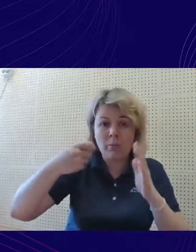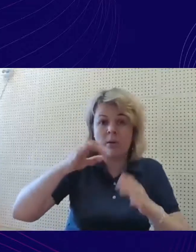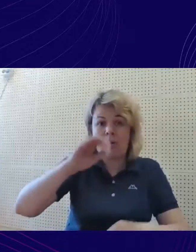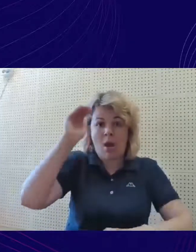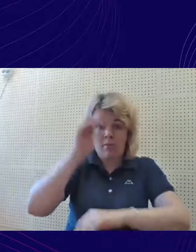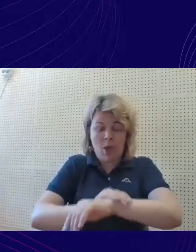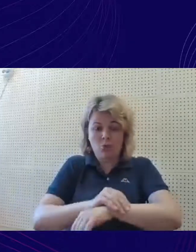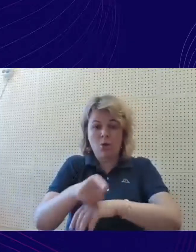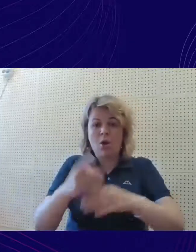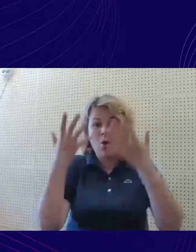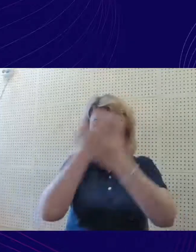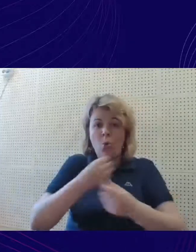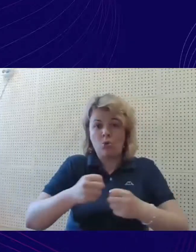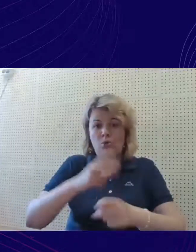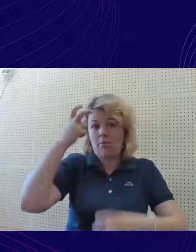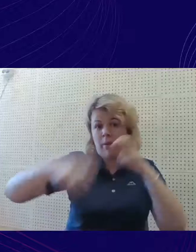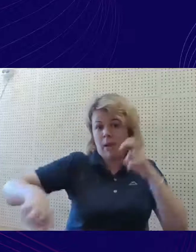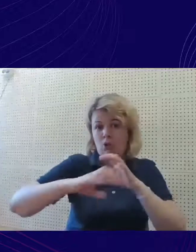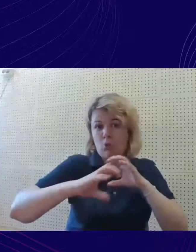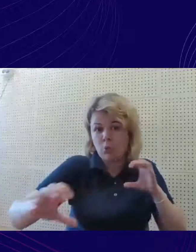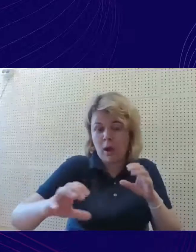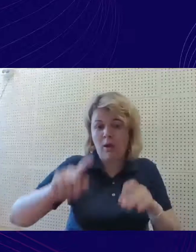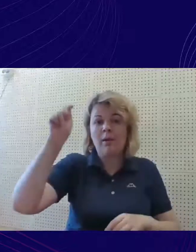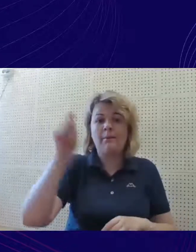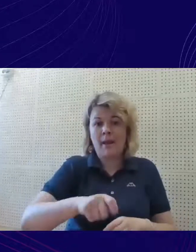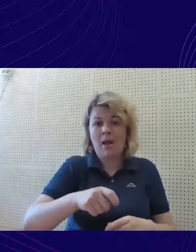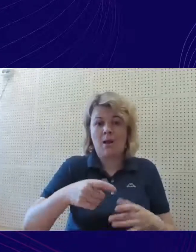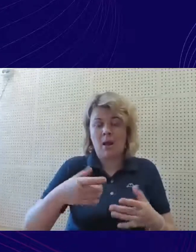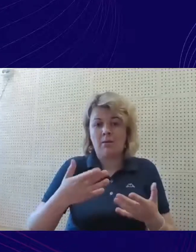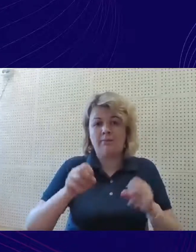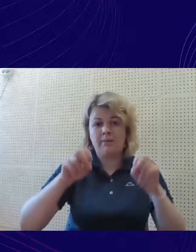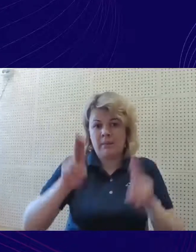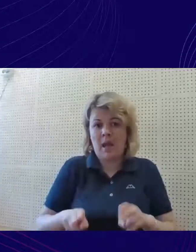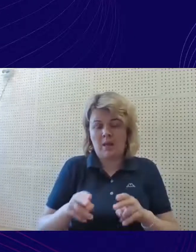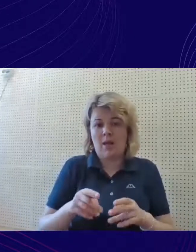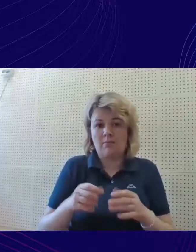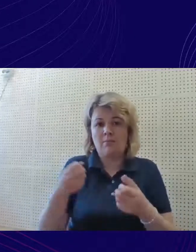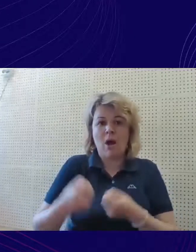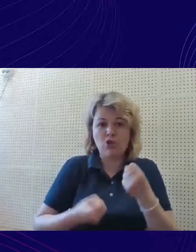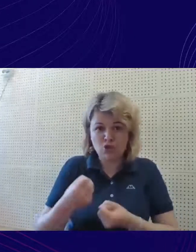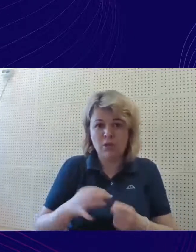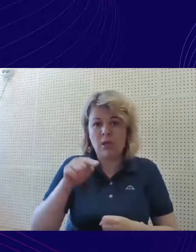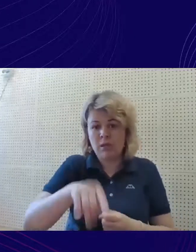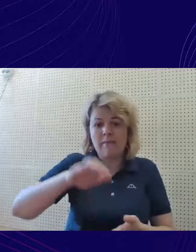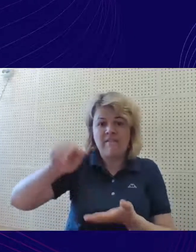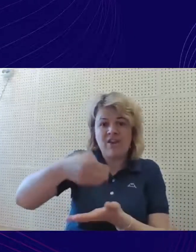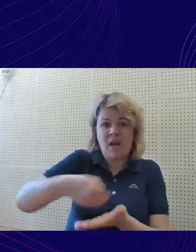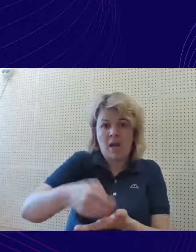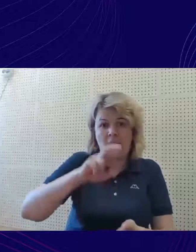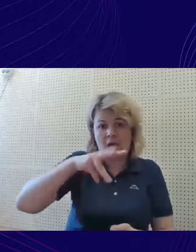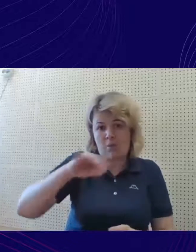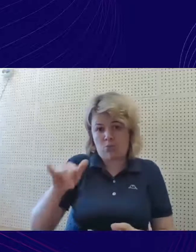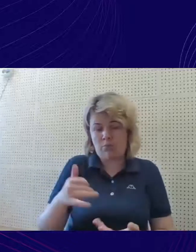трубу, приехала аварийная машина, и на этом самом месте вырыли яму. И не нужна